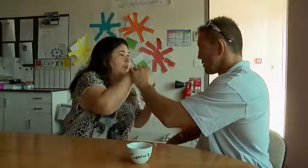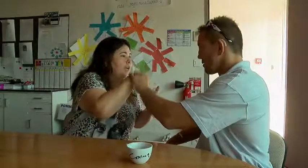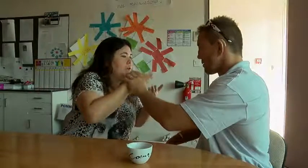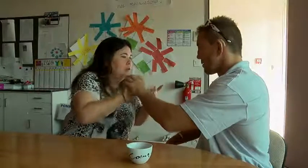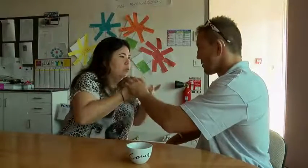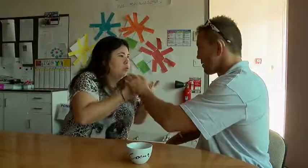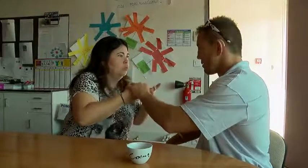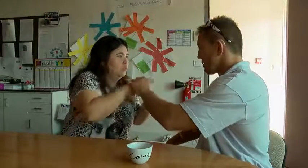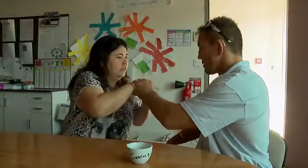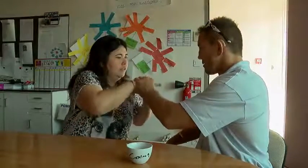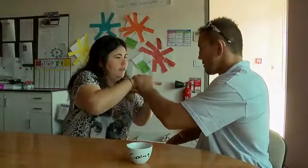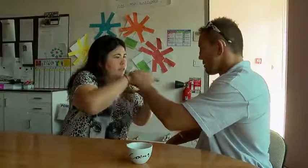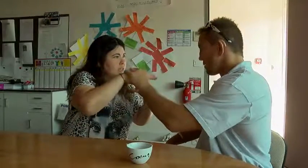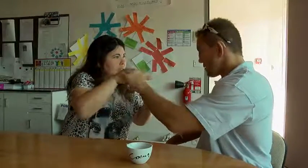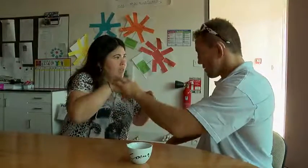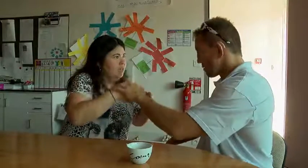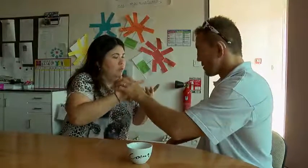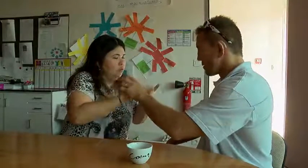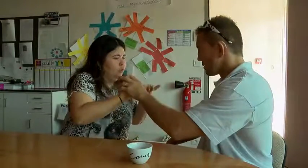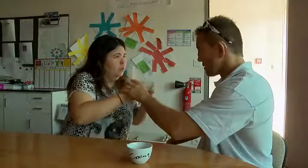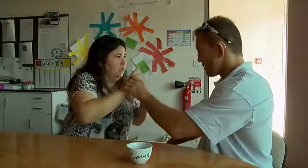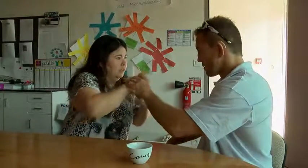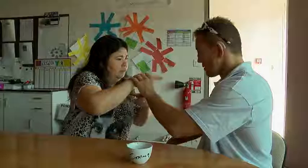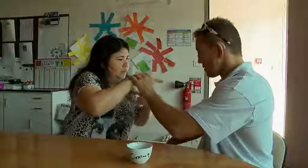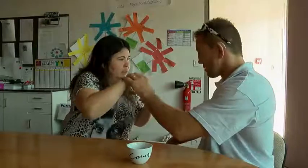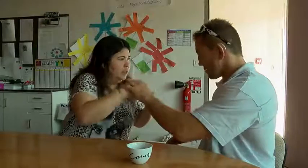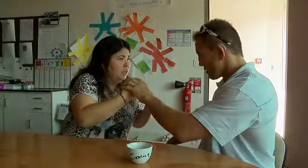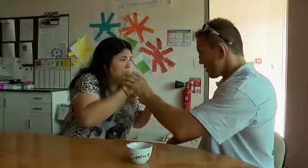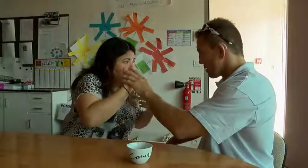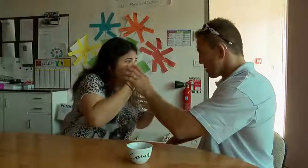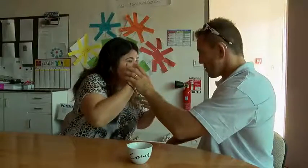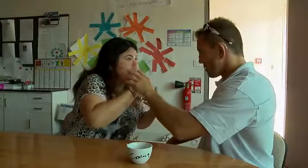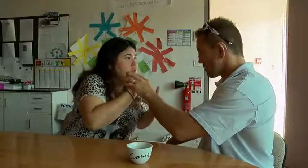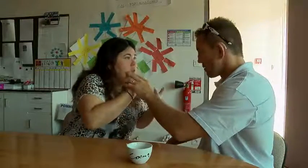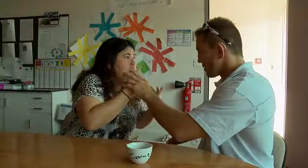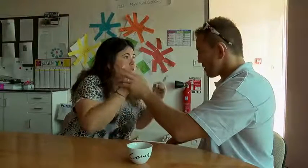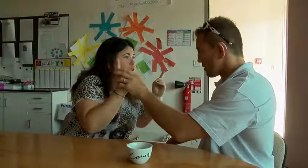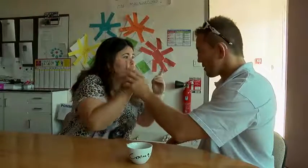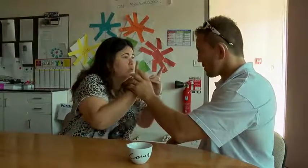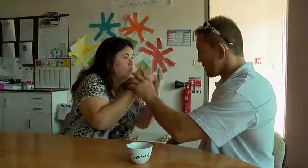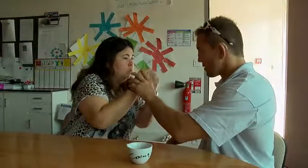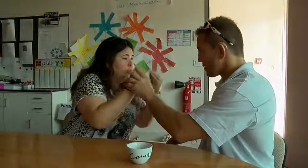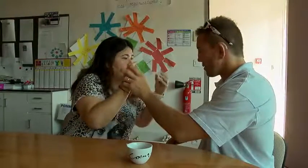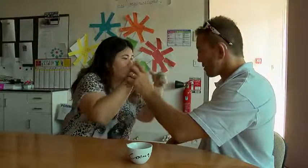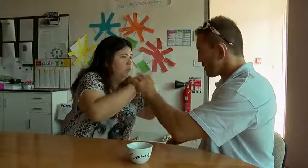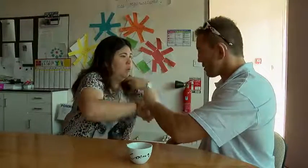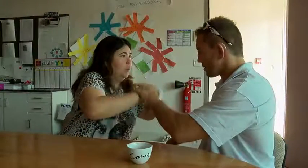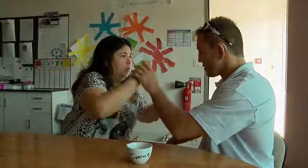te sens après la visite que l'on vient de faire ensemble. Qu'est-ce que ça a pu t'apporter, ces rencontres avec les travailleurs handicapés?